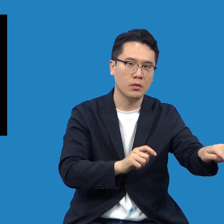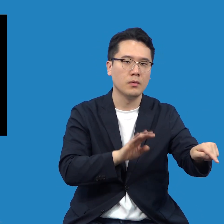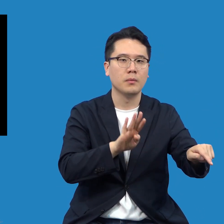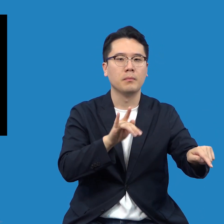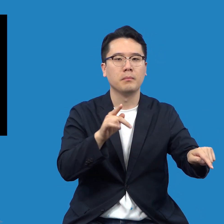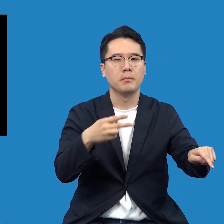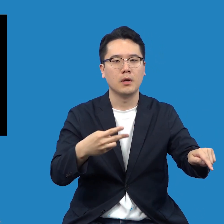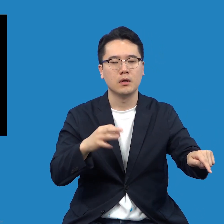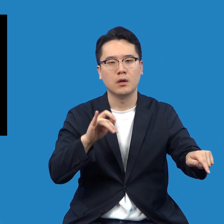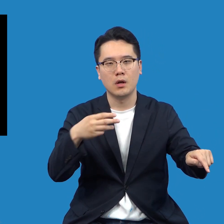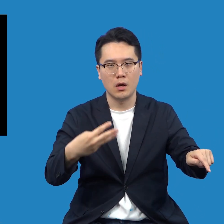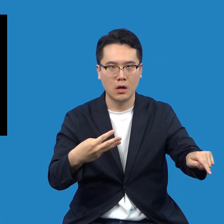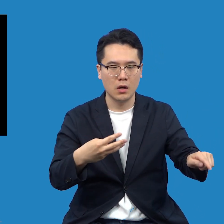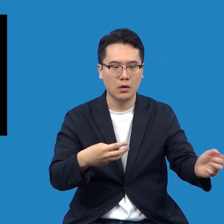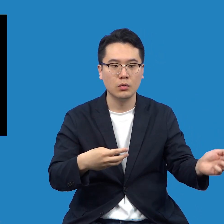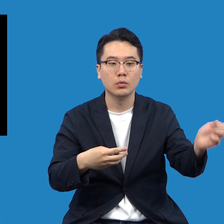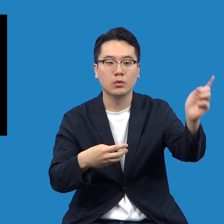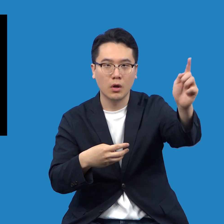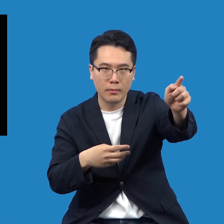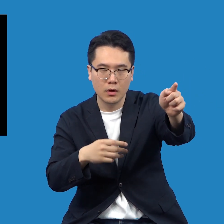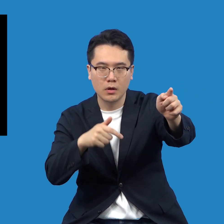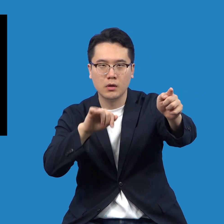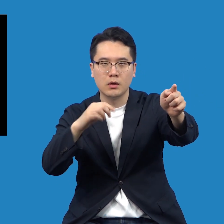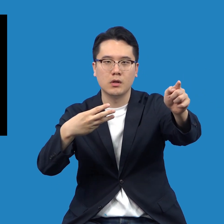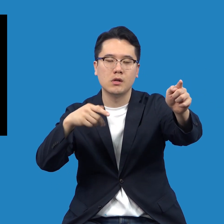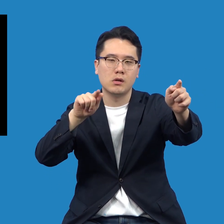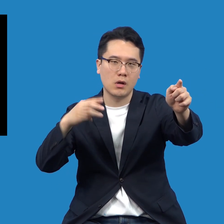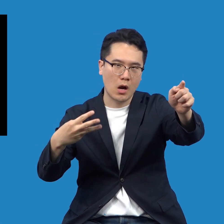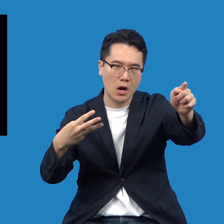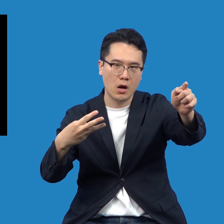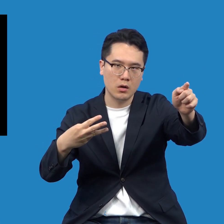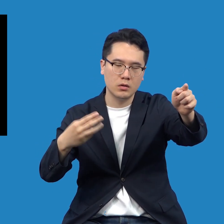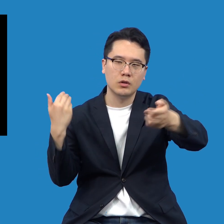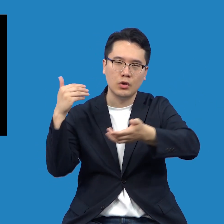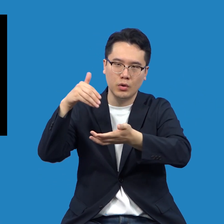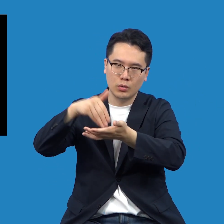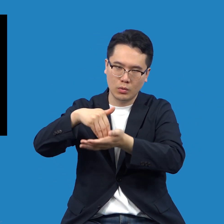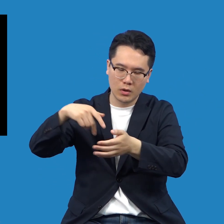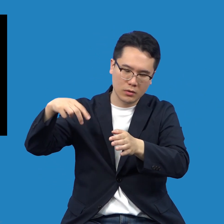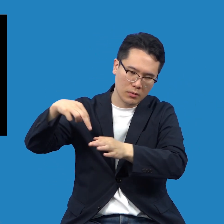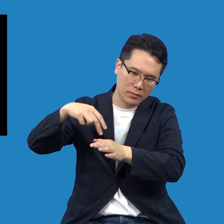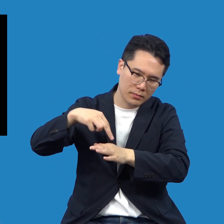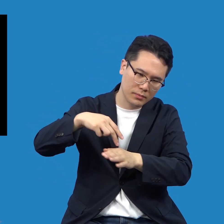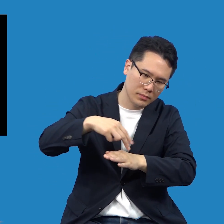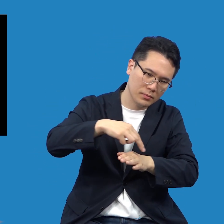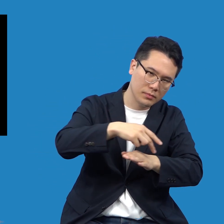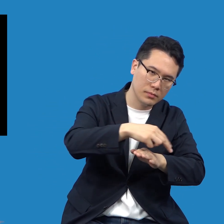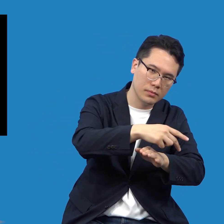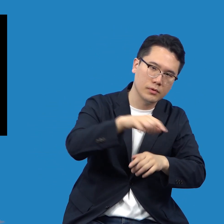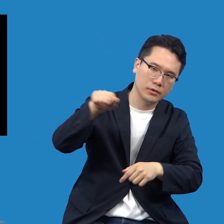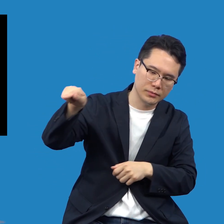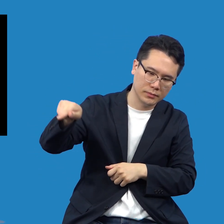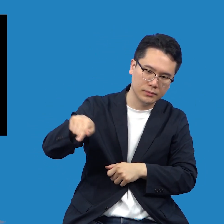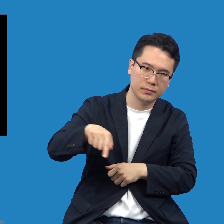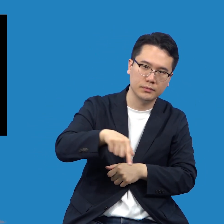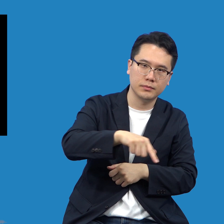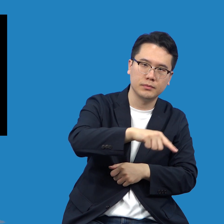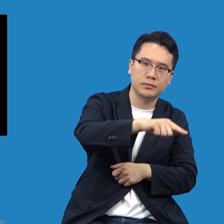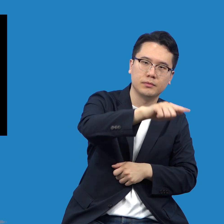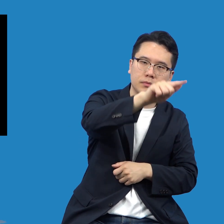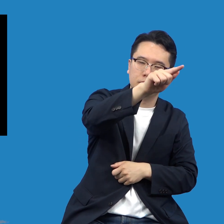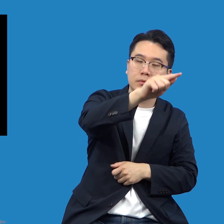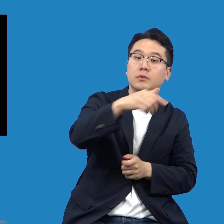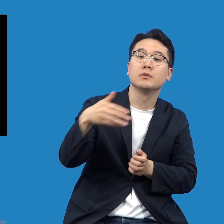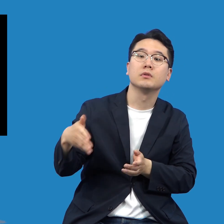그리고 길가를 거쳐서 되돌아오는 그런 이 행보였습니다. 여러분 이 행보가